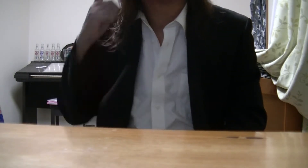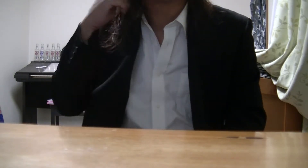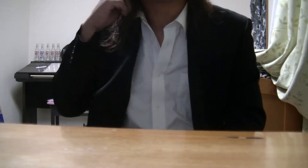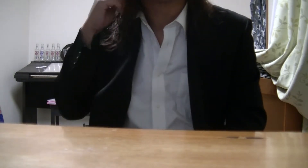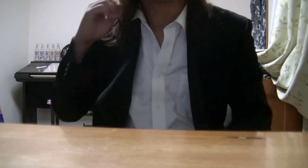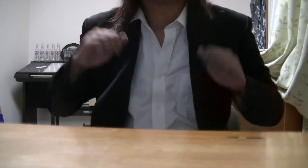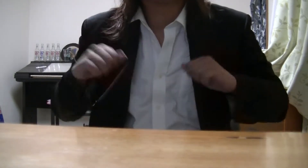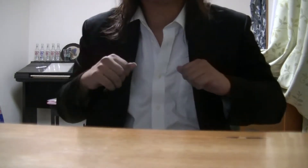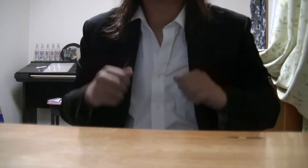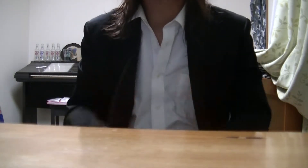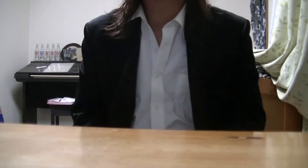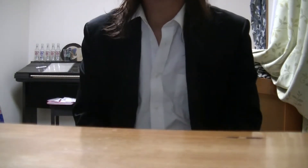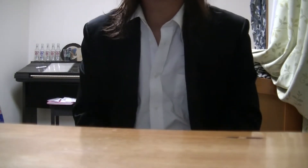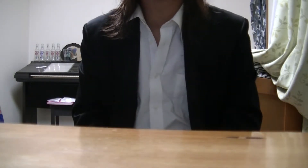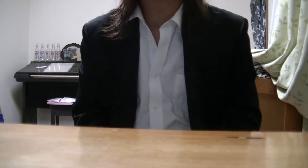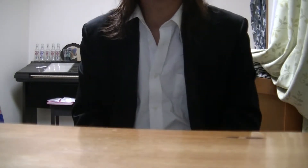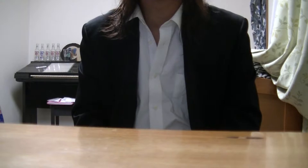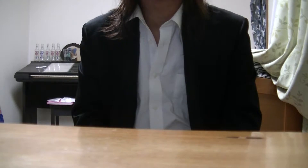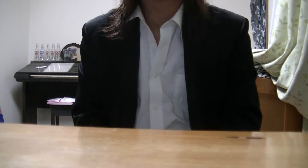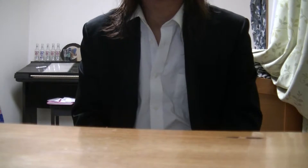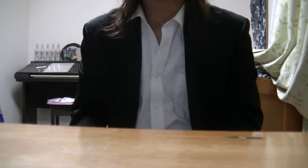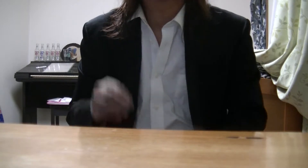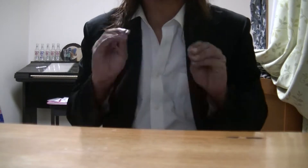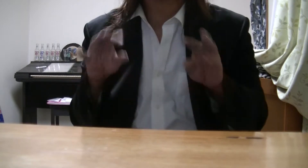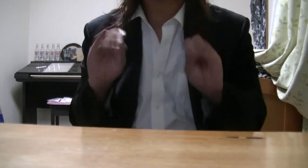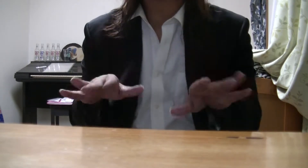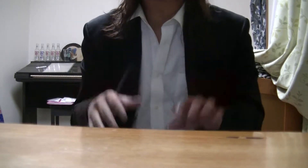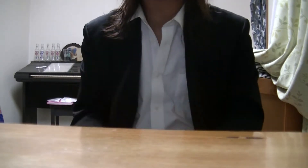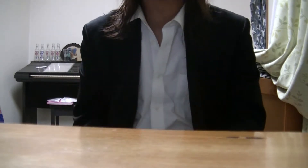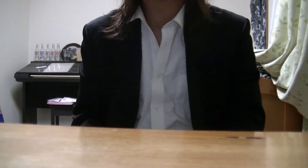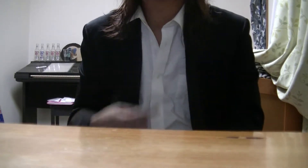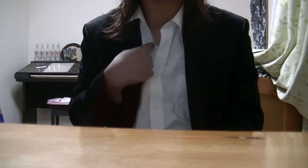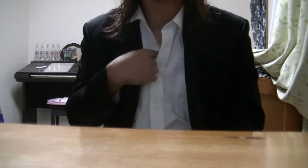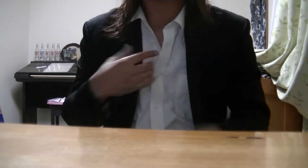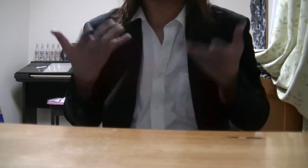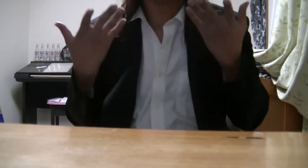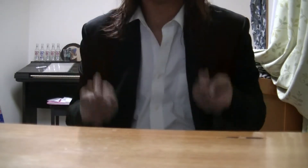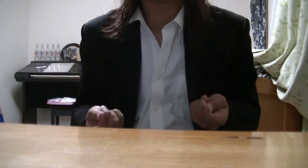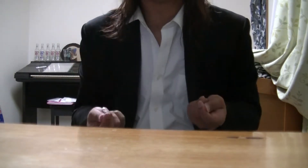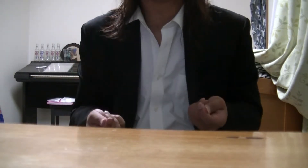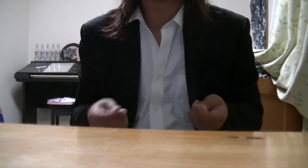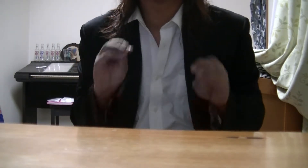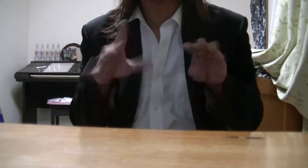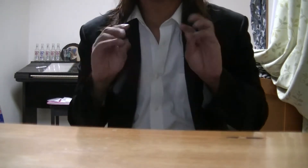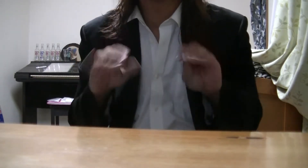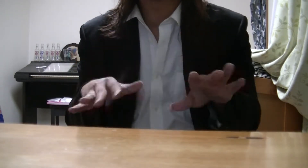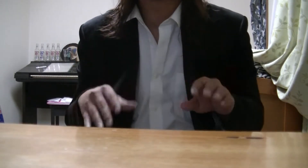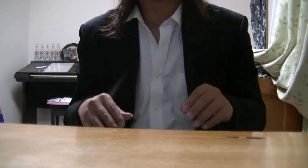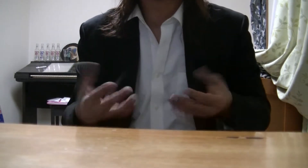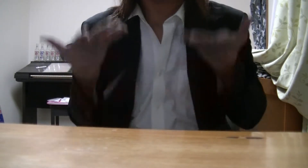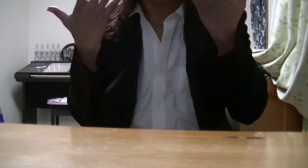って。講演やるときもこの講演が人生最後の講演だ、ラスト講演だ